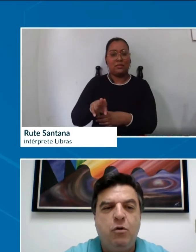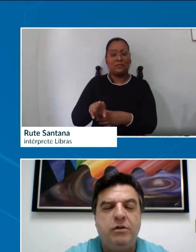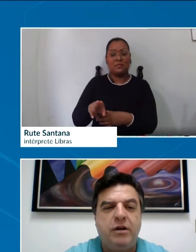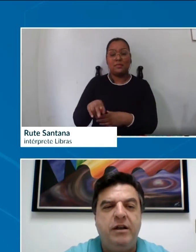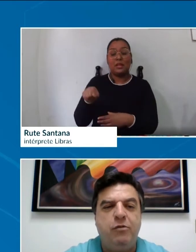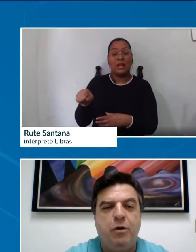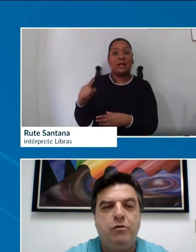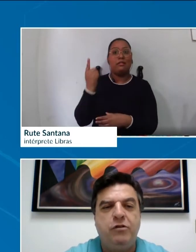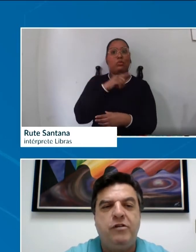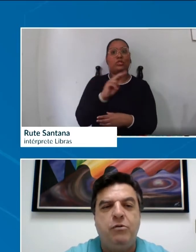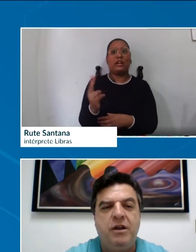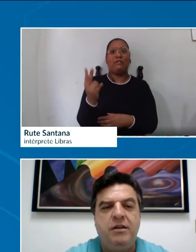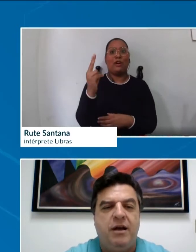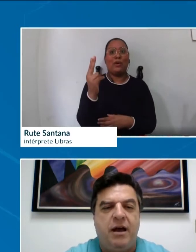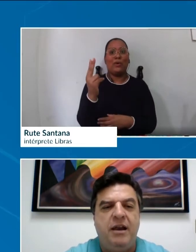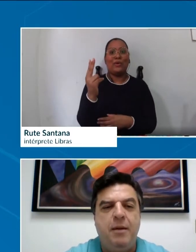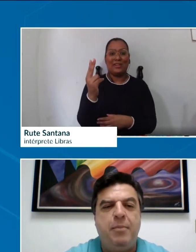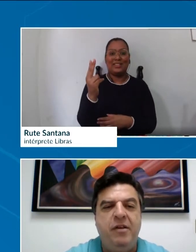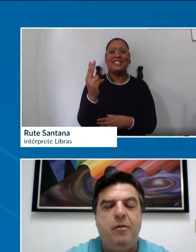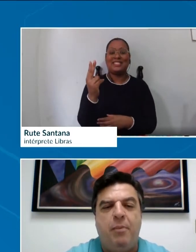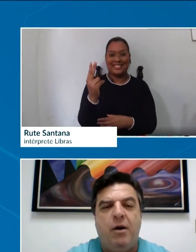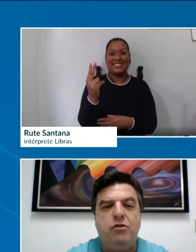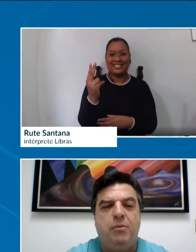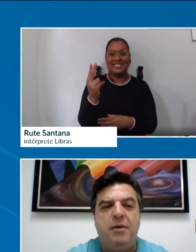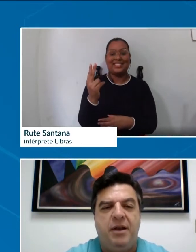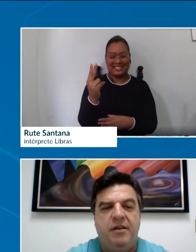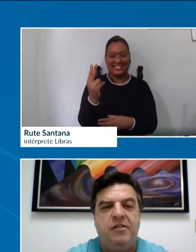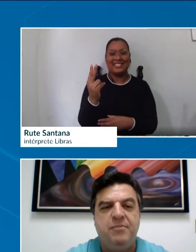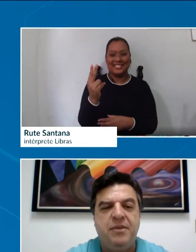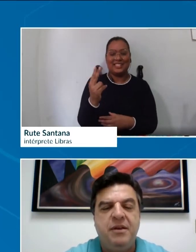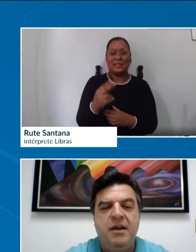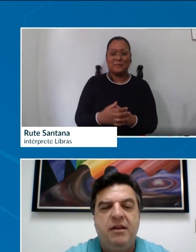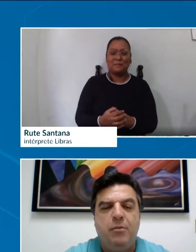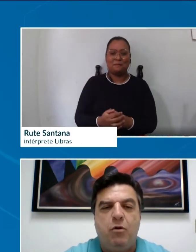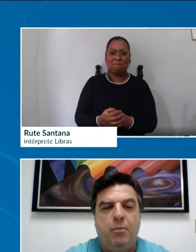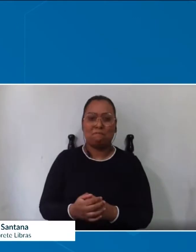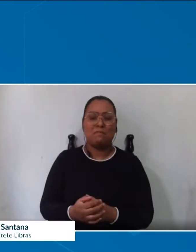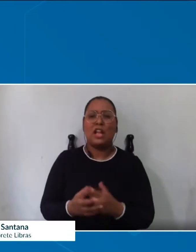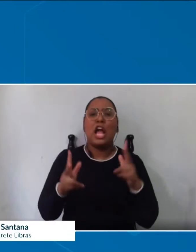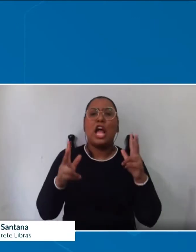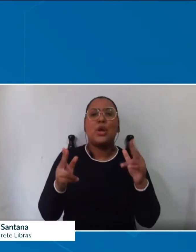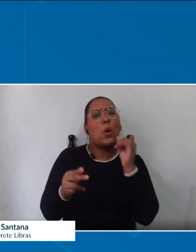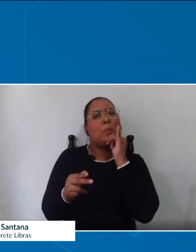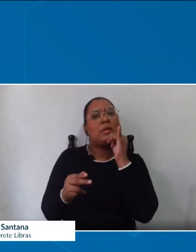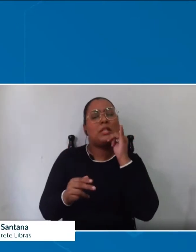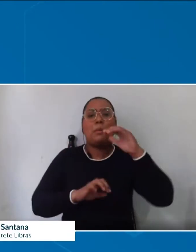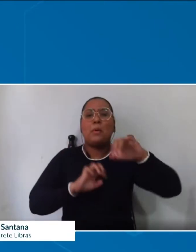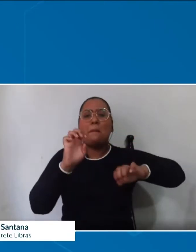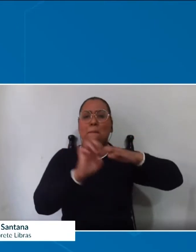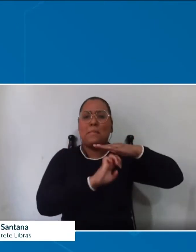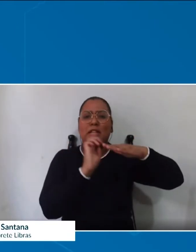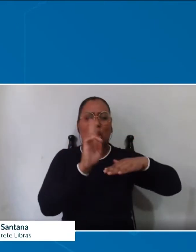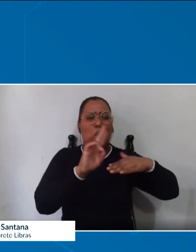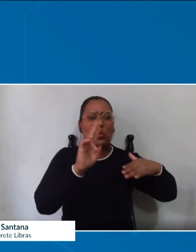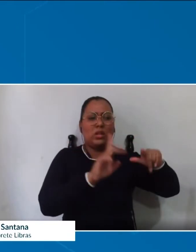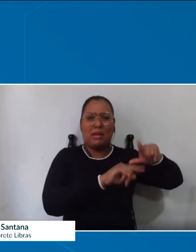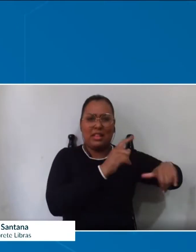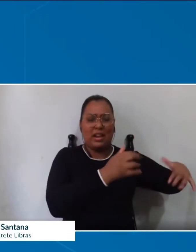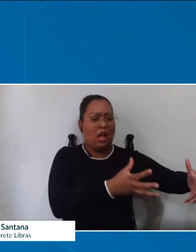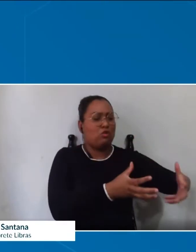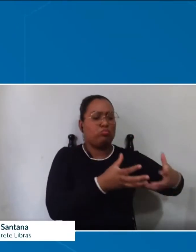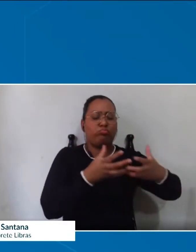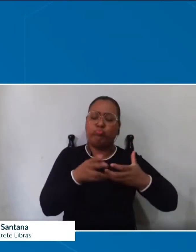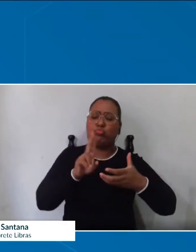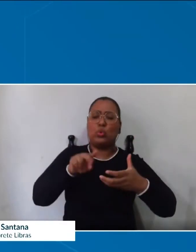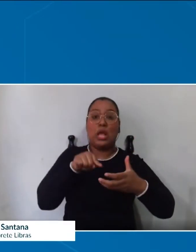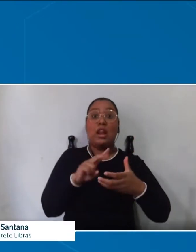valor quanto aqueles produtos que são da linha principal de uma empresa, de uma companhia. A questão é que